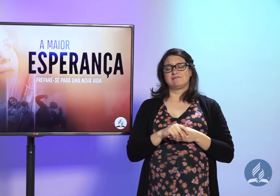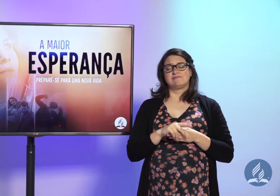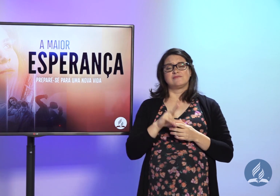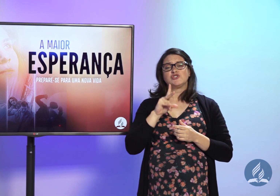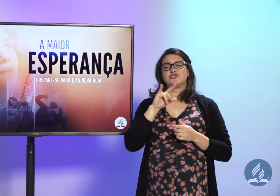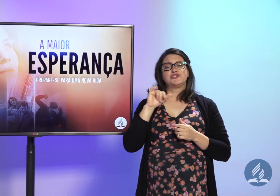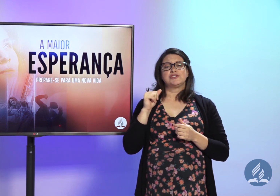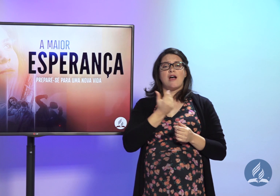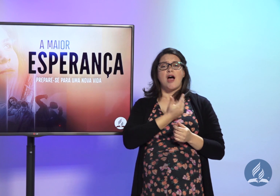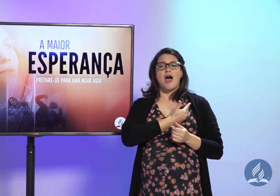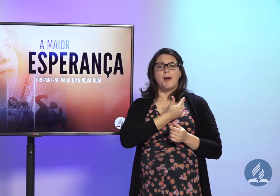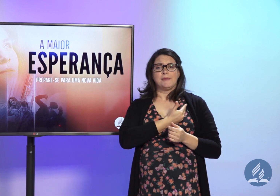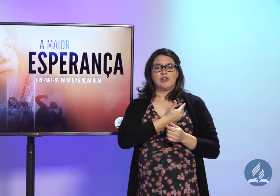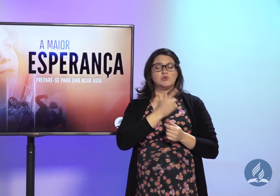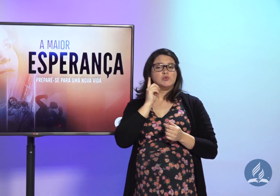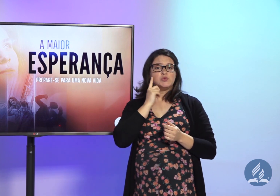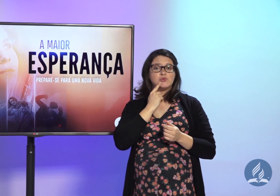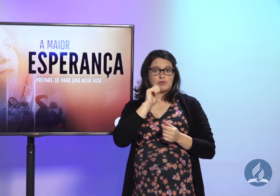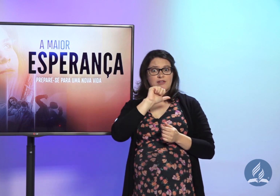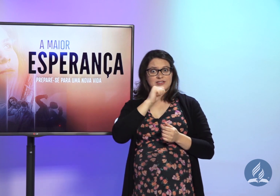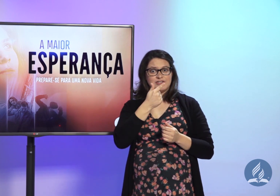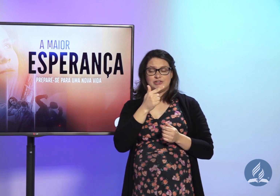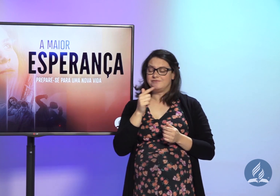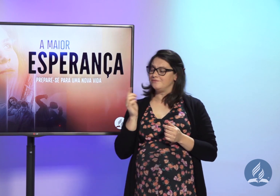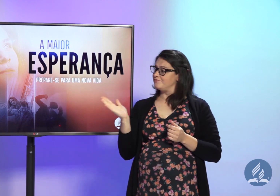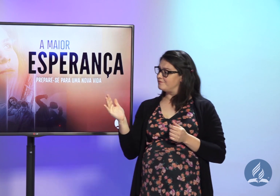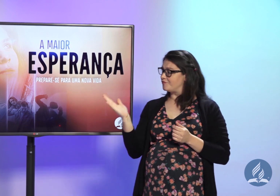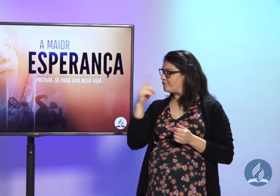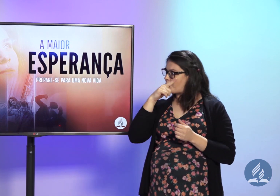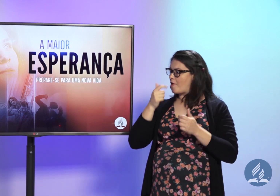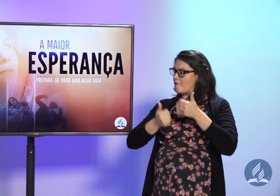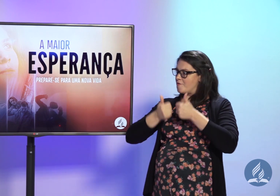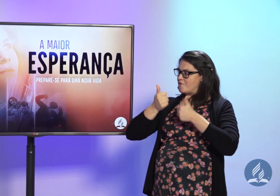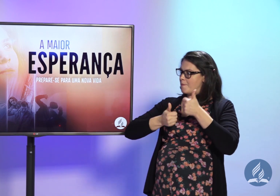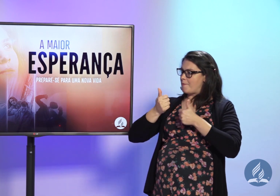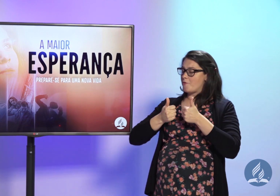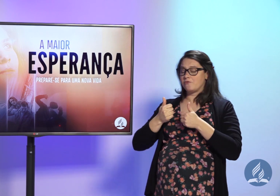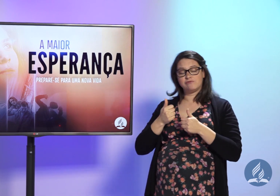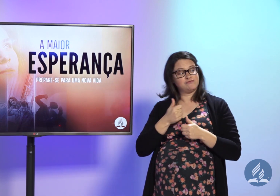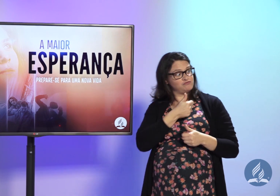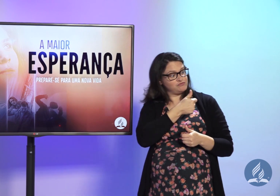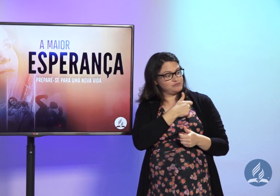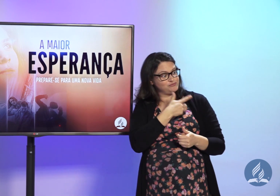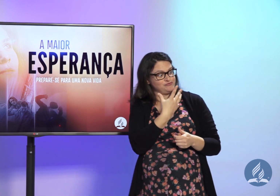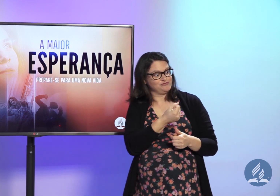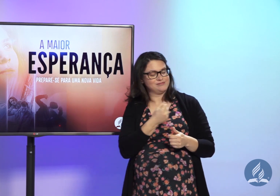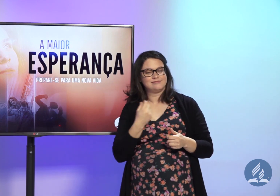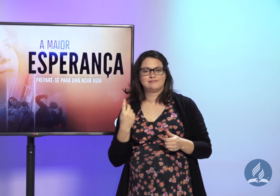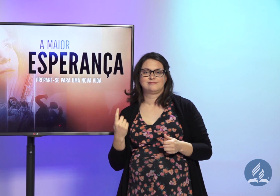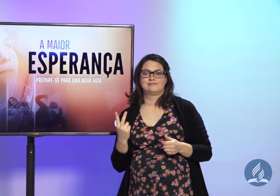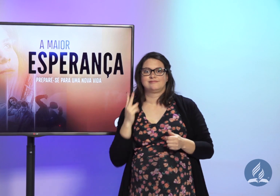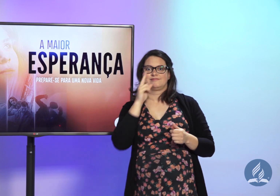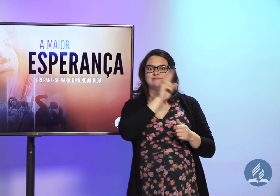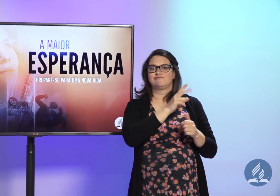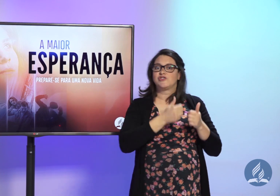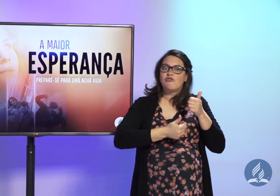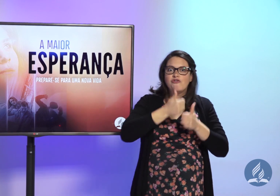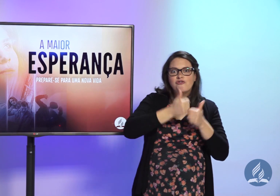problemas particulares, e em um certo dia um amigo da igreja adventista o convidou para jogar futebol. Ele foi com